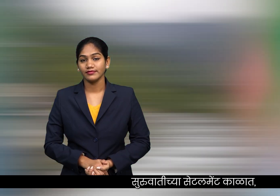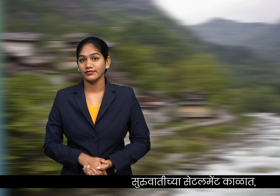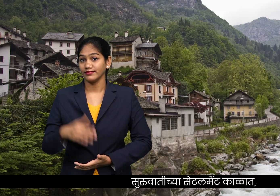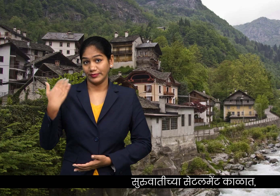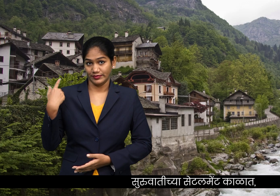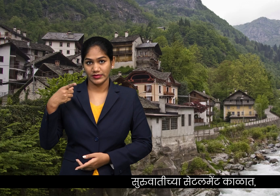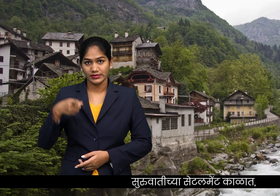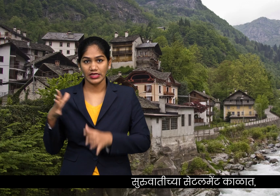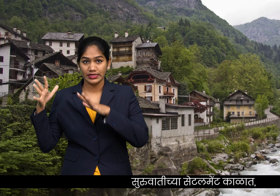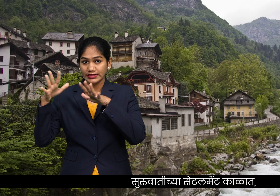सुरुवातीच्या सेटलमेंट काळात